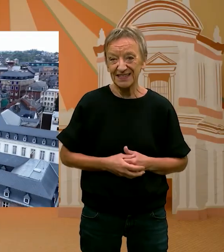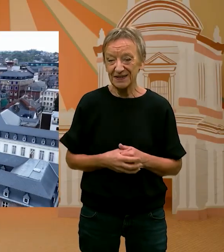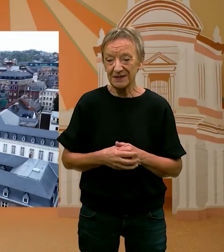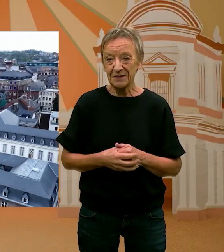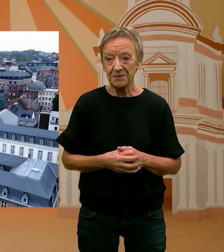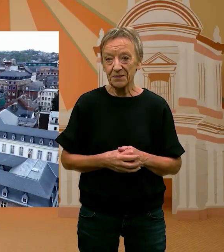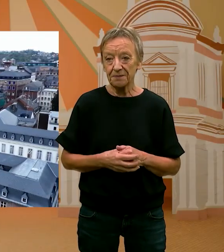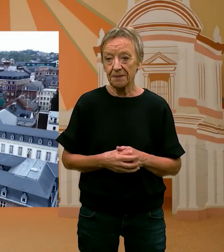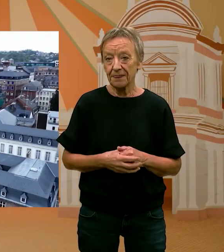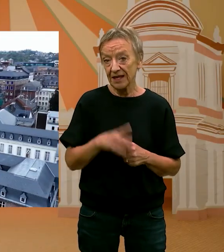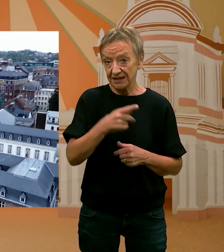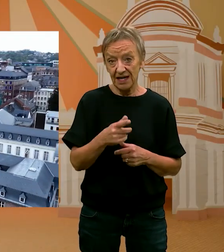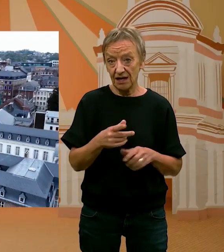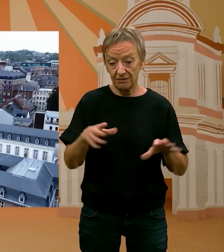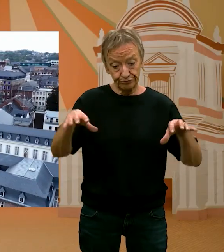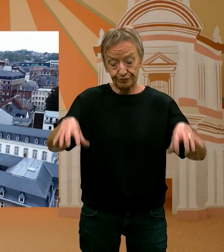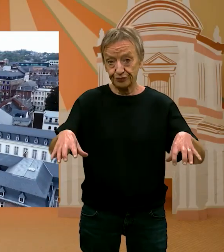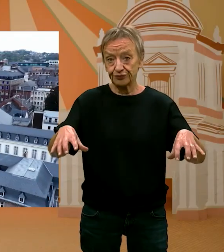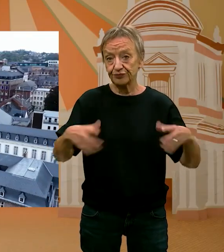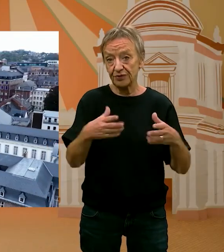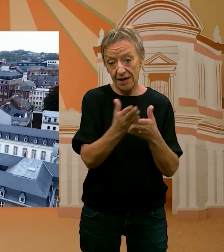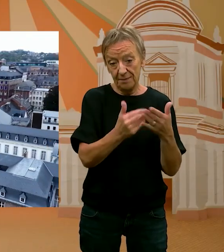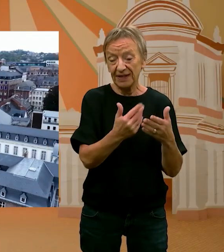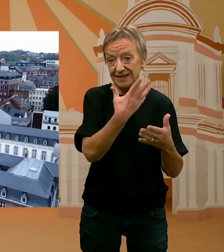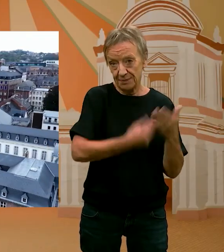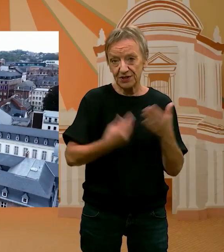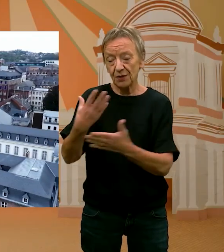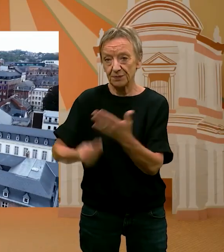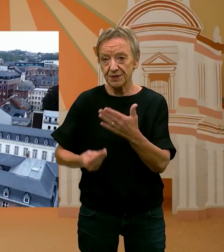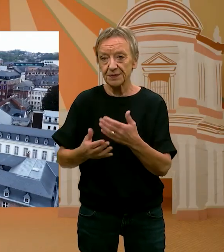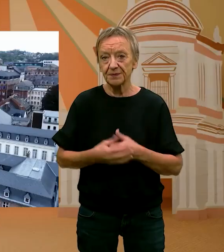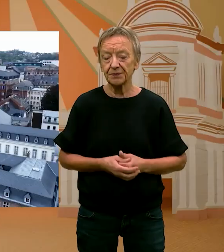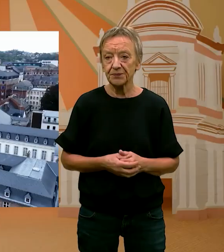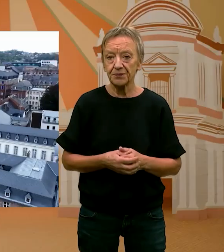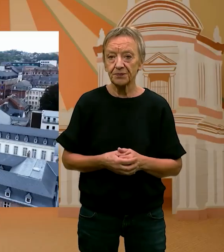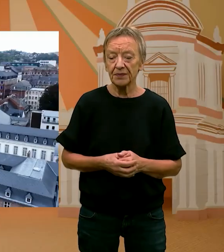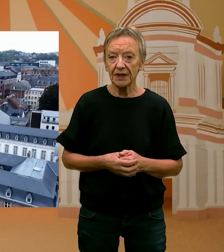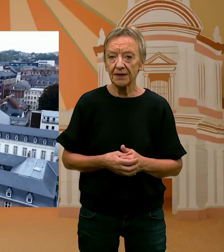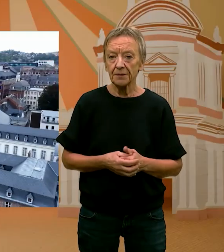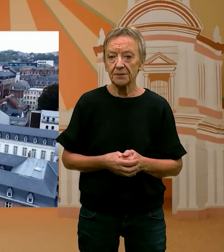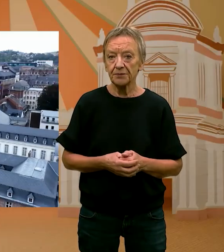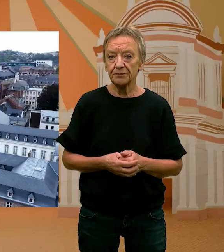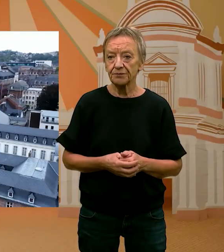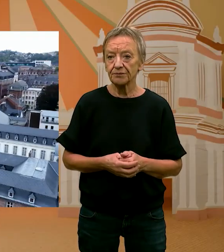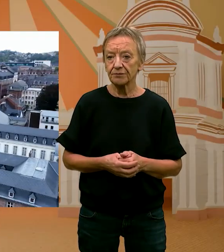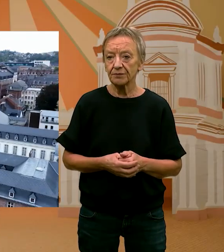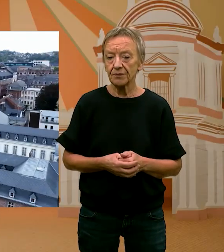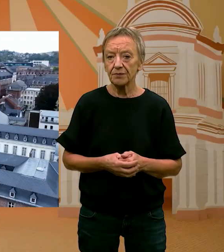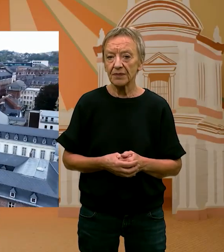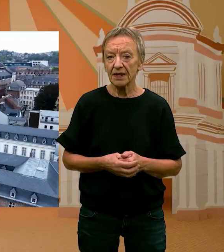2 compagnies. Pour revenir sur Olivier, fait partie de ces chasseurs qui se donnent à 100% pour l'équipe. Lui, il n'hésitera pas une seconde